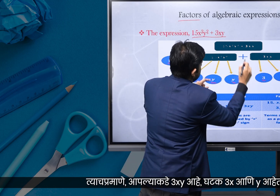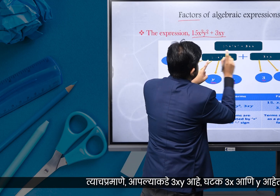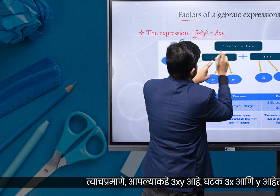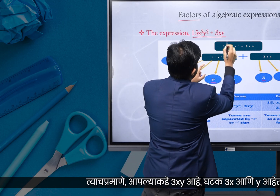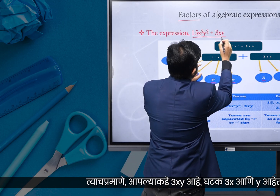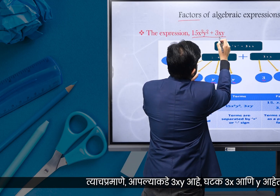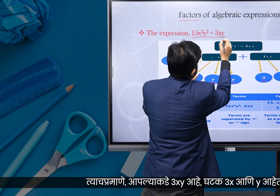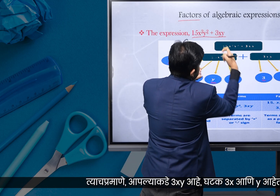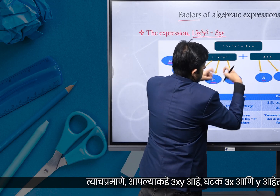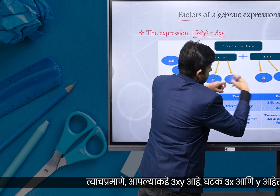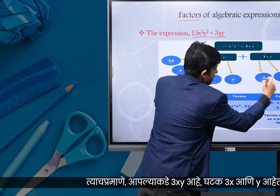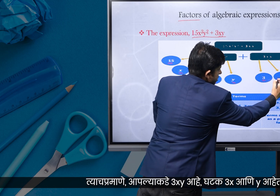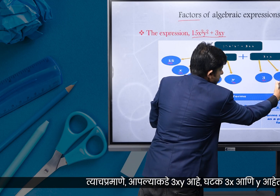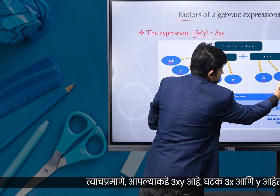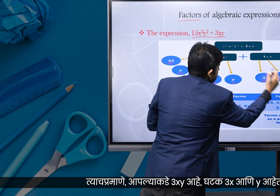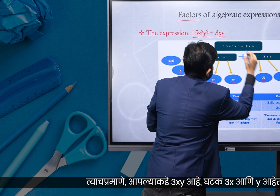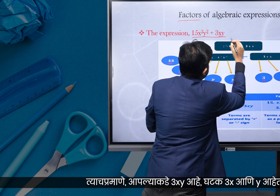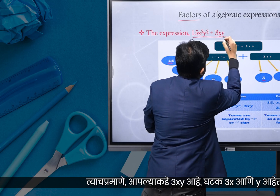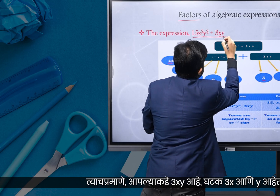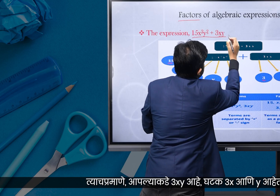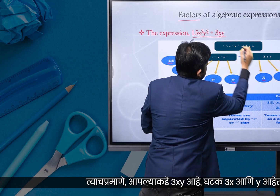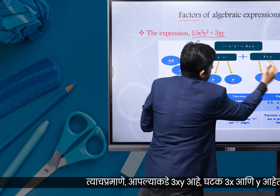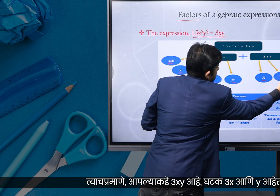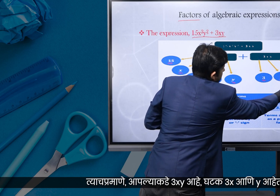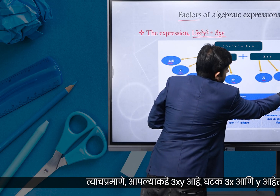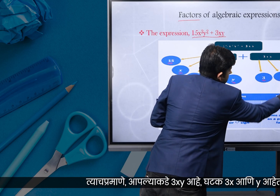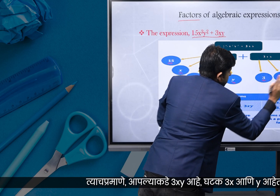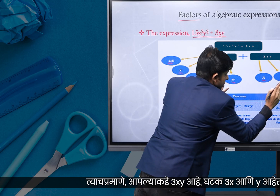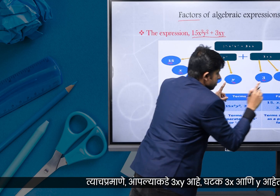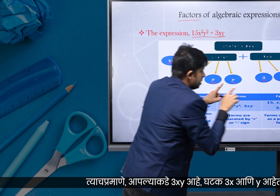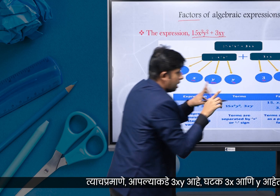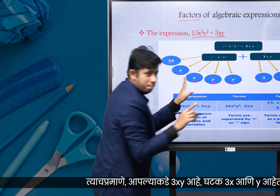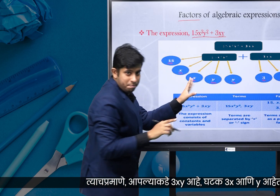त्याचप्रमाणे आपल्याकडे 3 आहे, घटक 3 x आणि y आहेत.